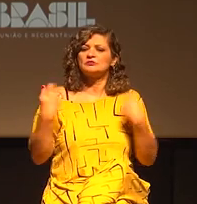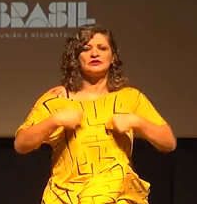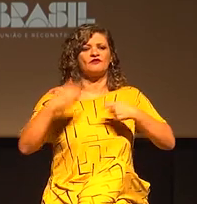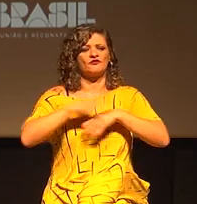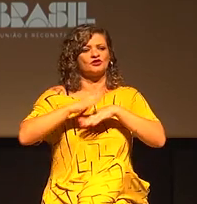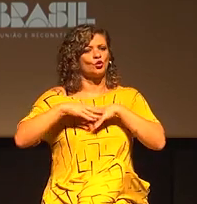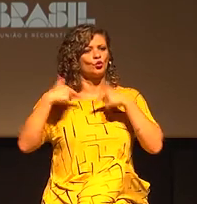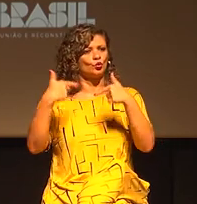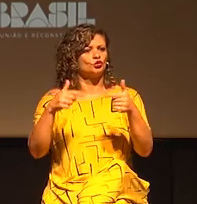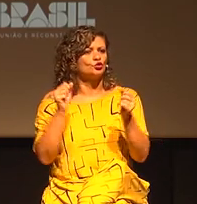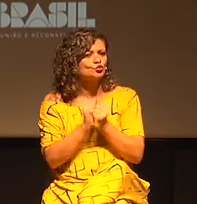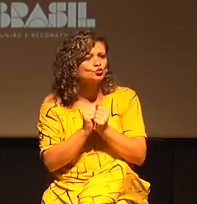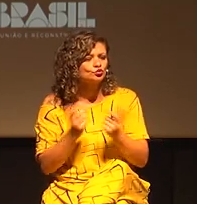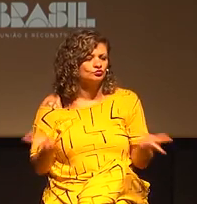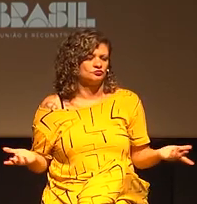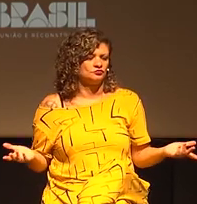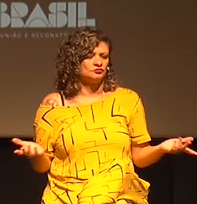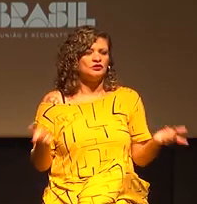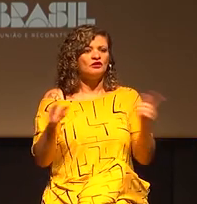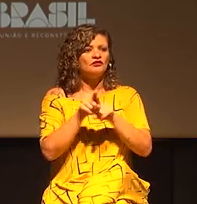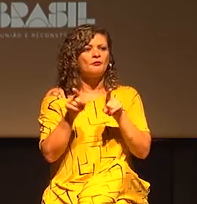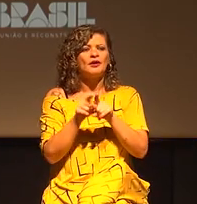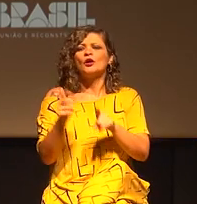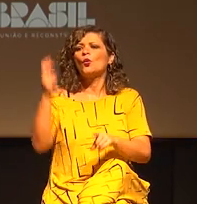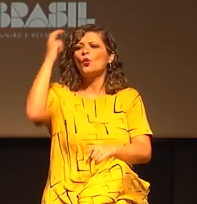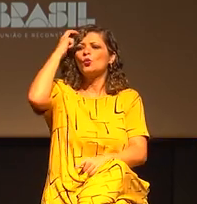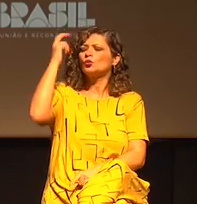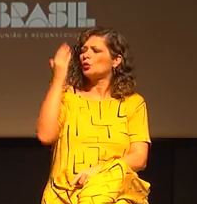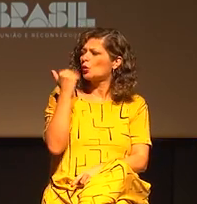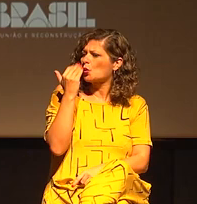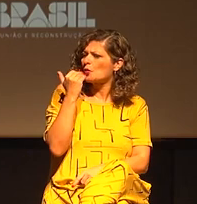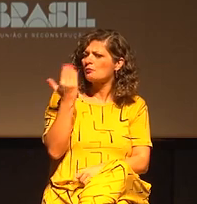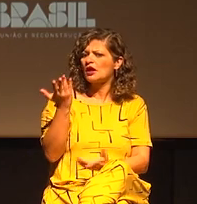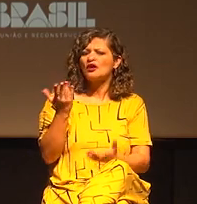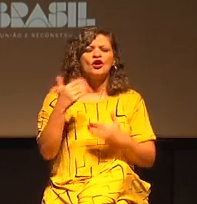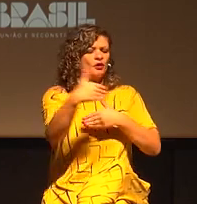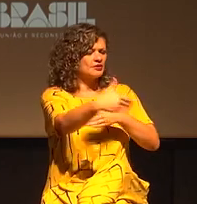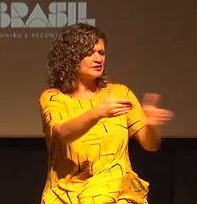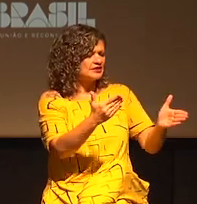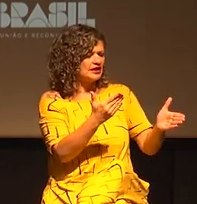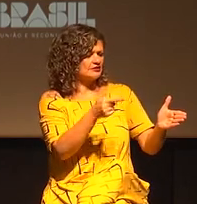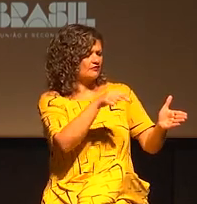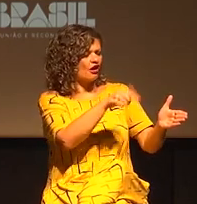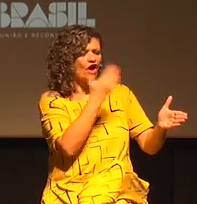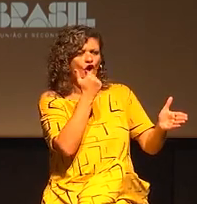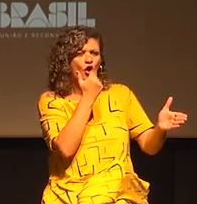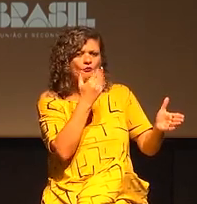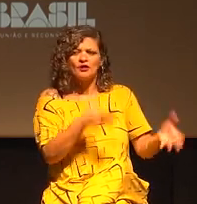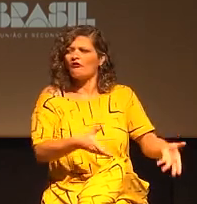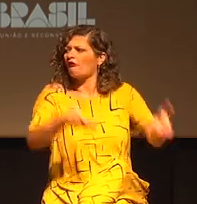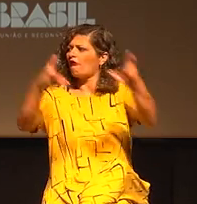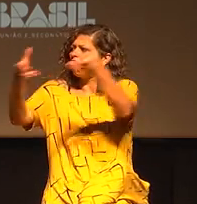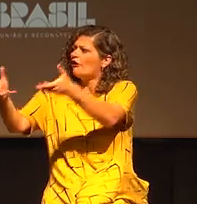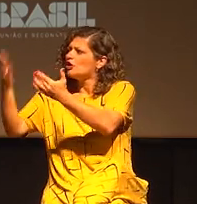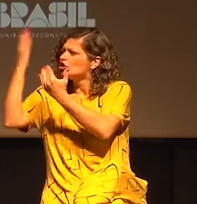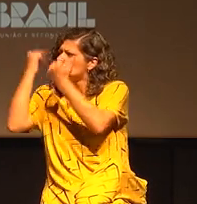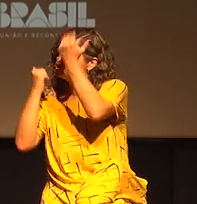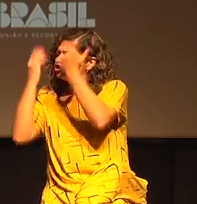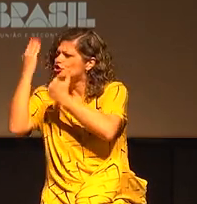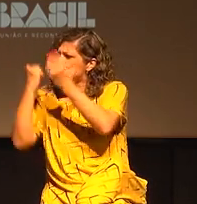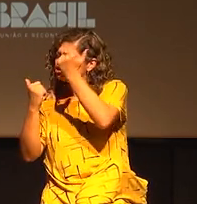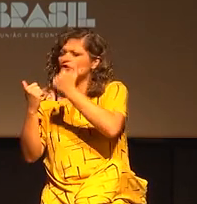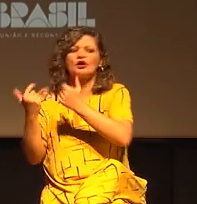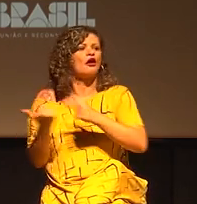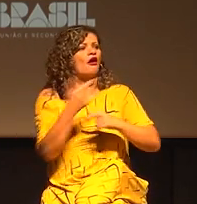Eh e também a nível de cultura alimentar né então como é que uma cesta básica para os indígenas e outras e a